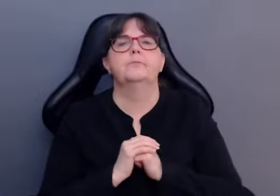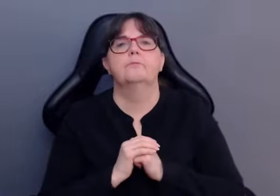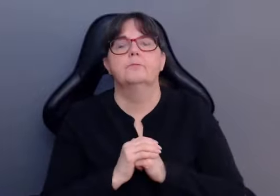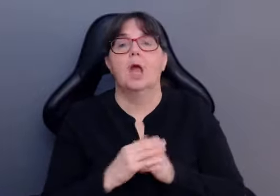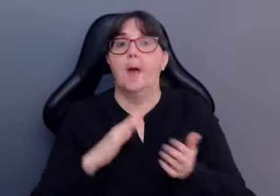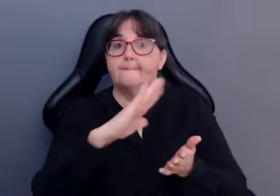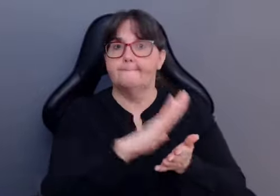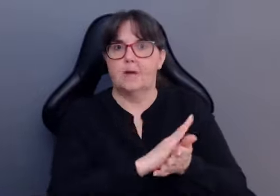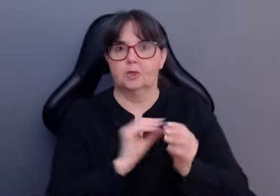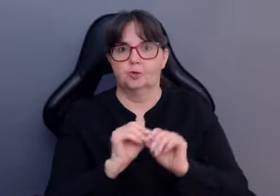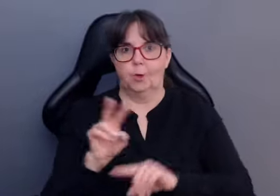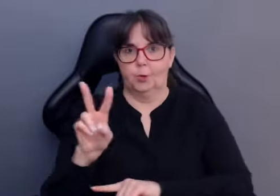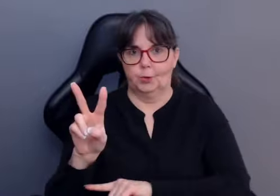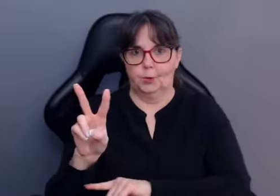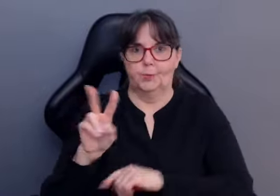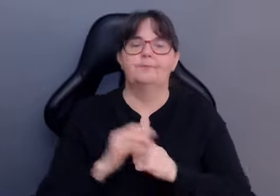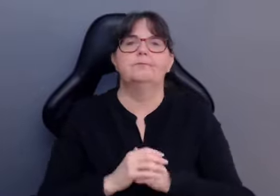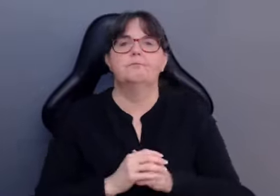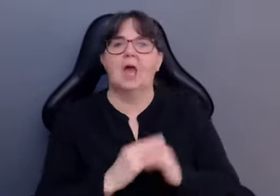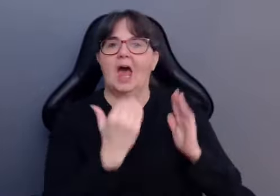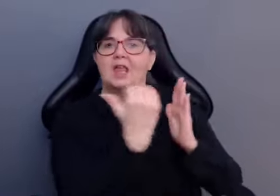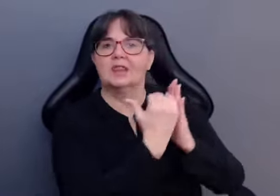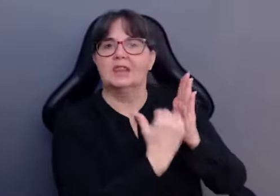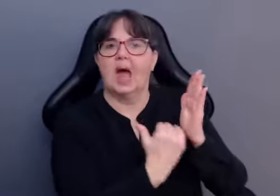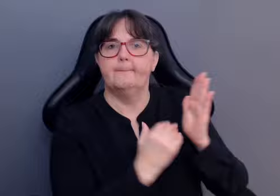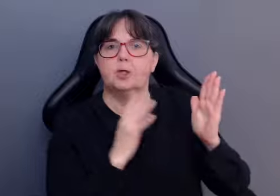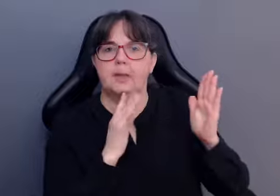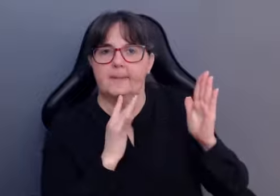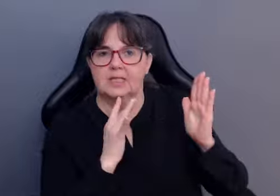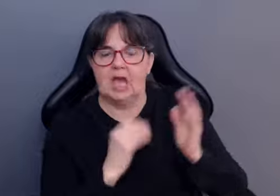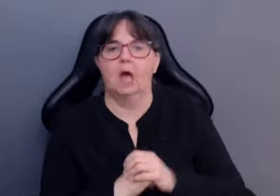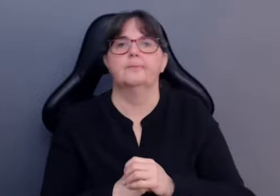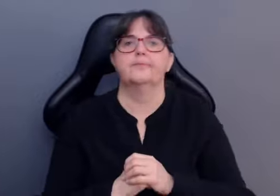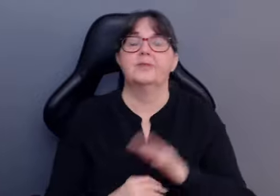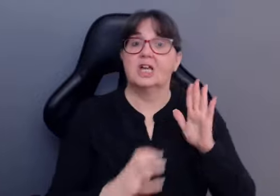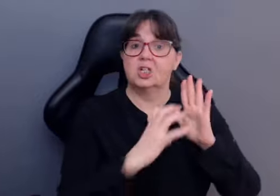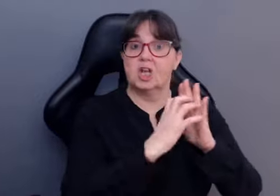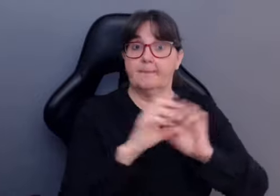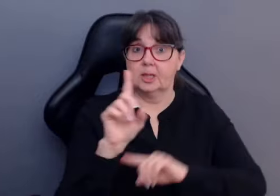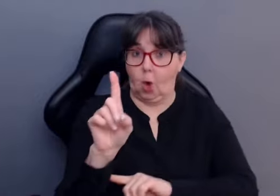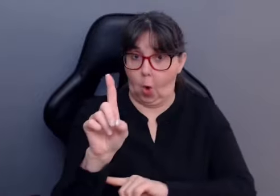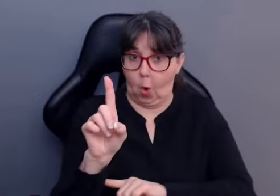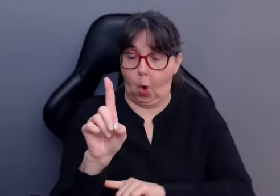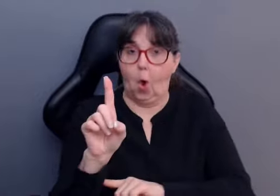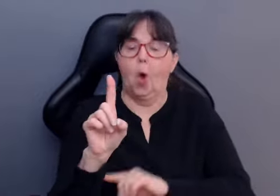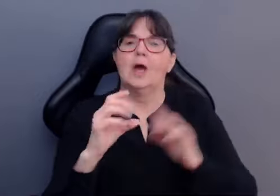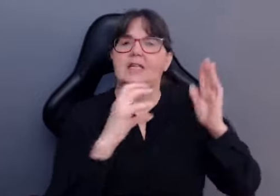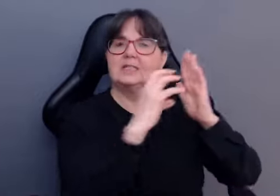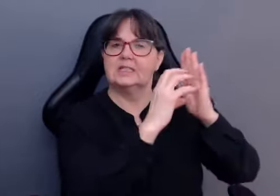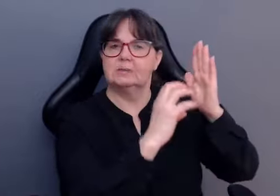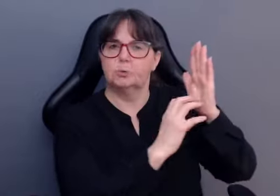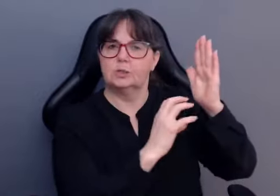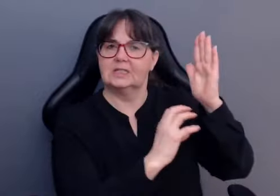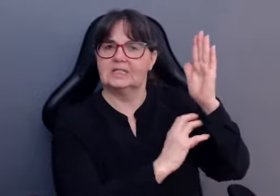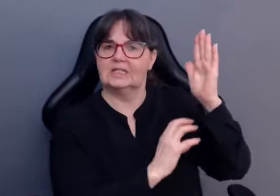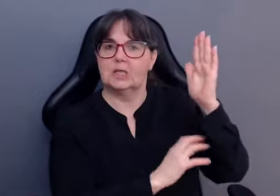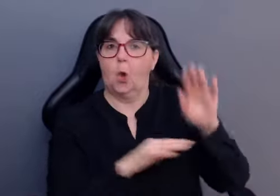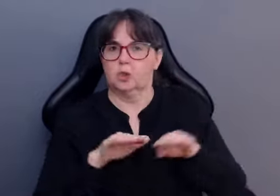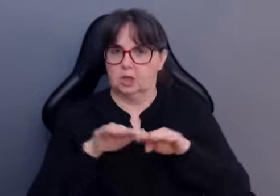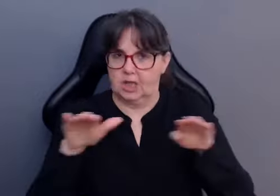Page numéro 2. Table des matières. Chapitre 1. Dispositions générales.